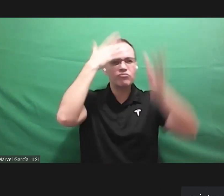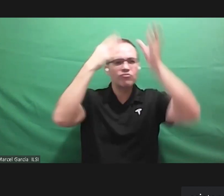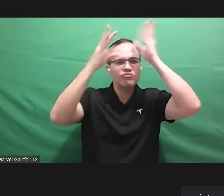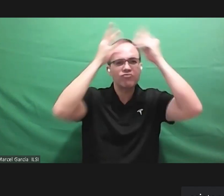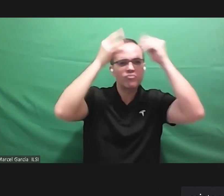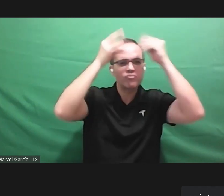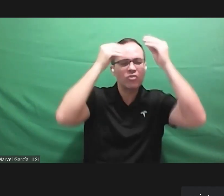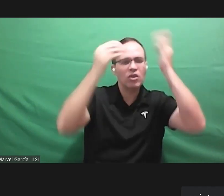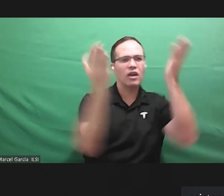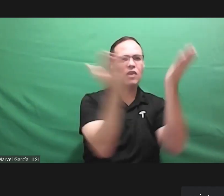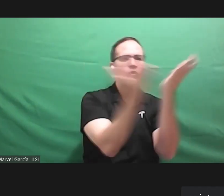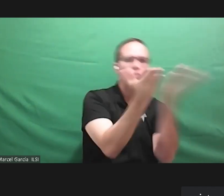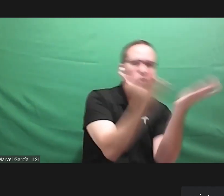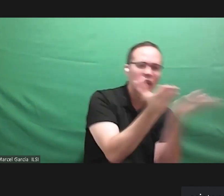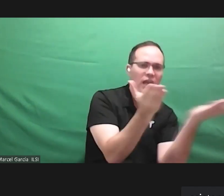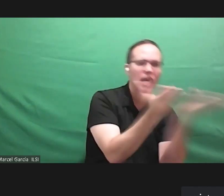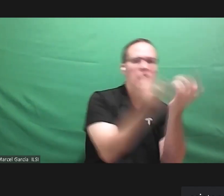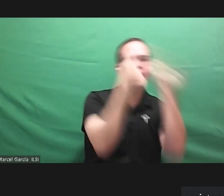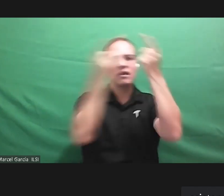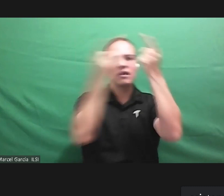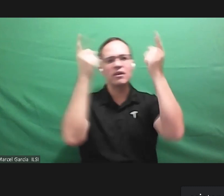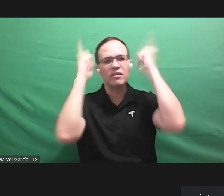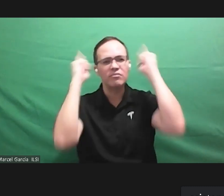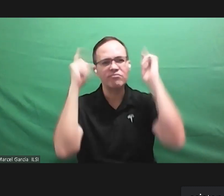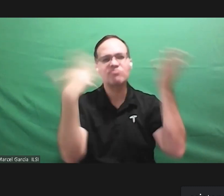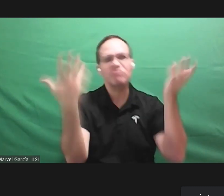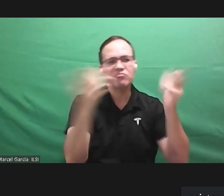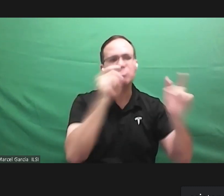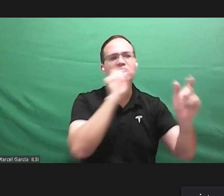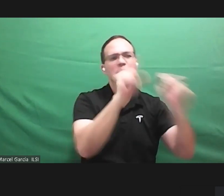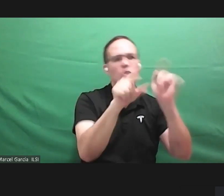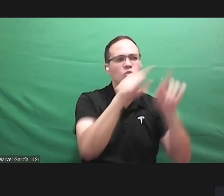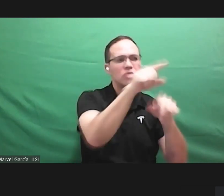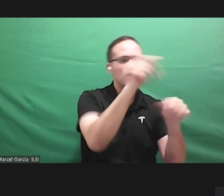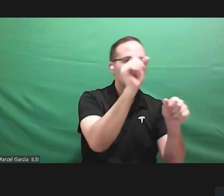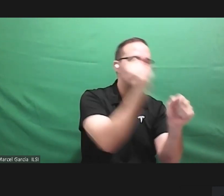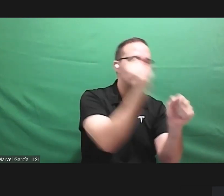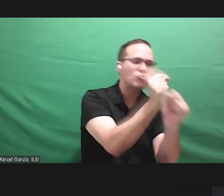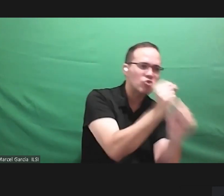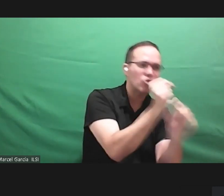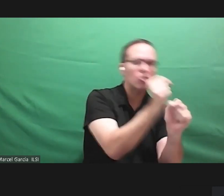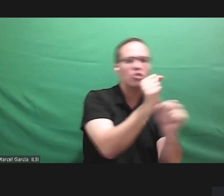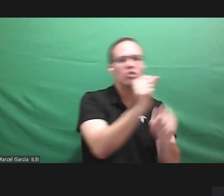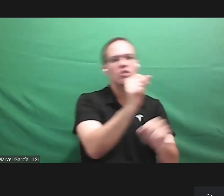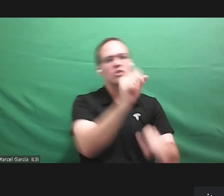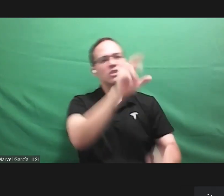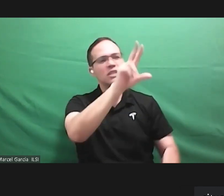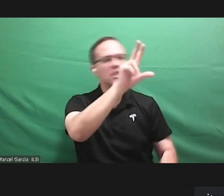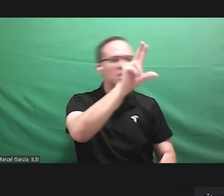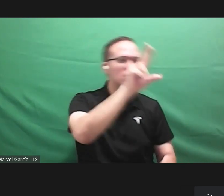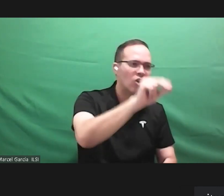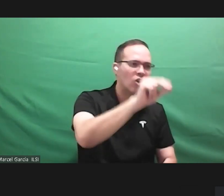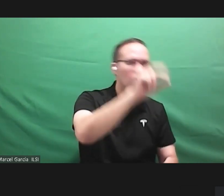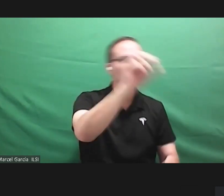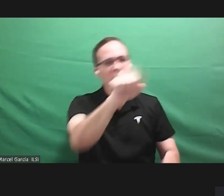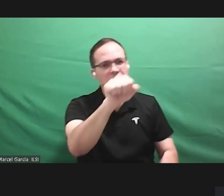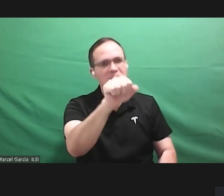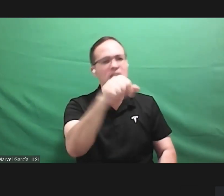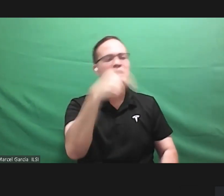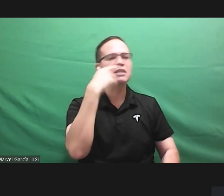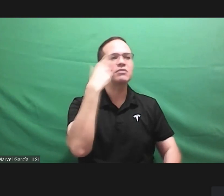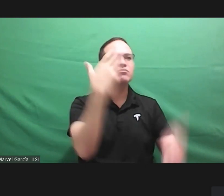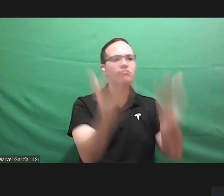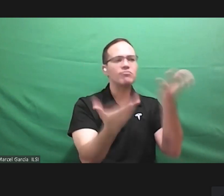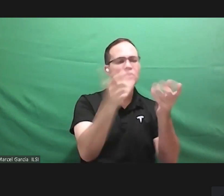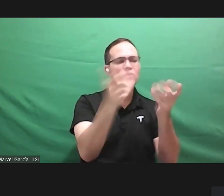o situación laboral, si trabajó o no trabajó, cuáles son el nivel de escolaridad.